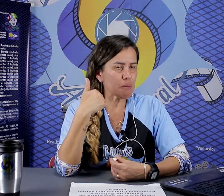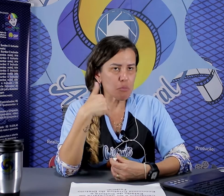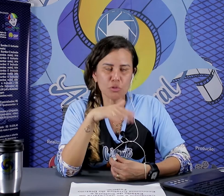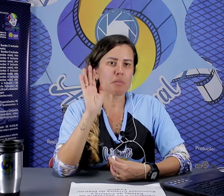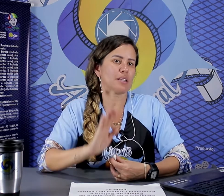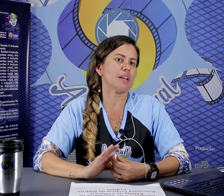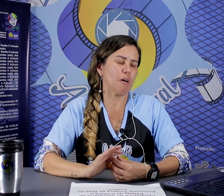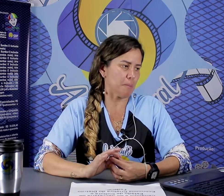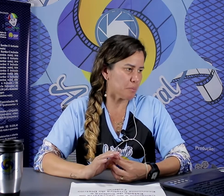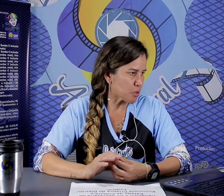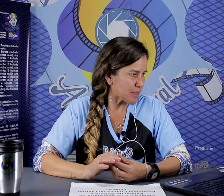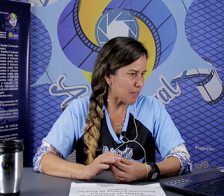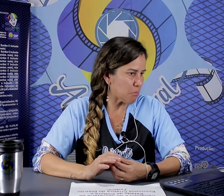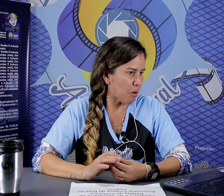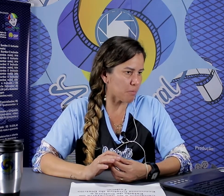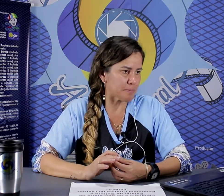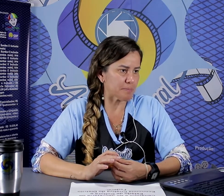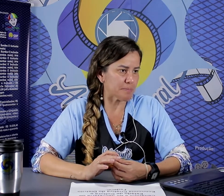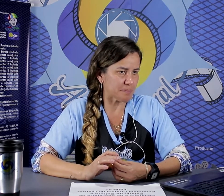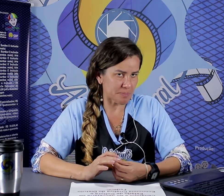muito material bom, tá?